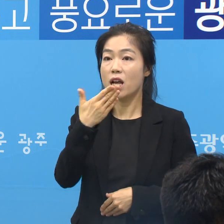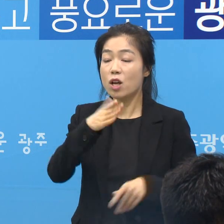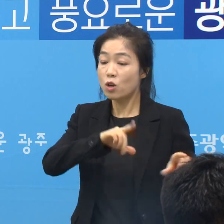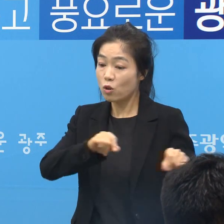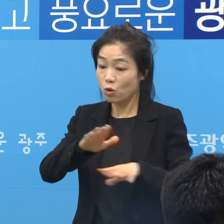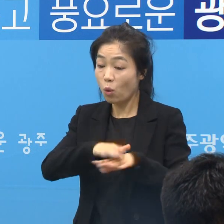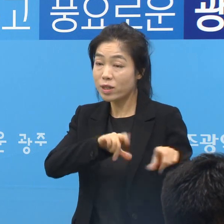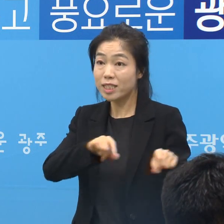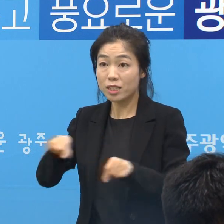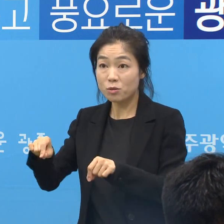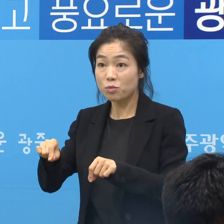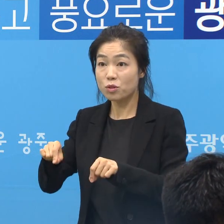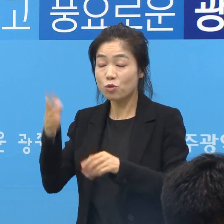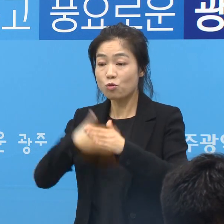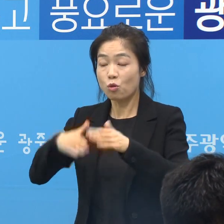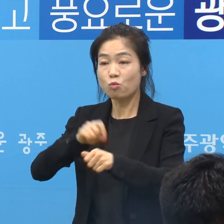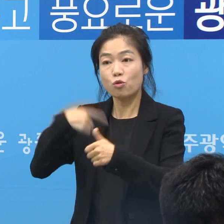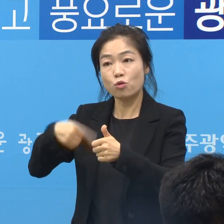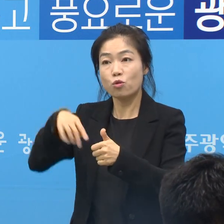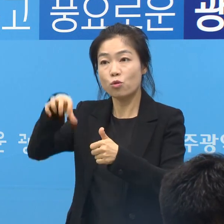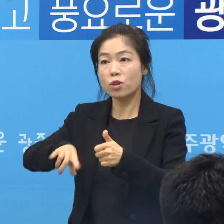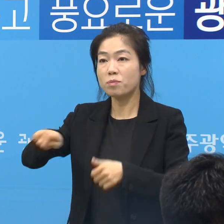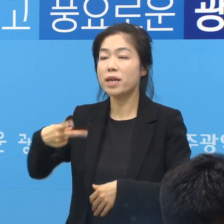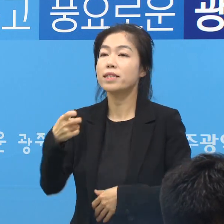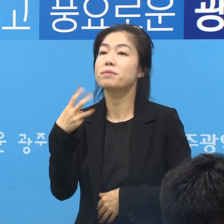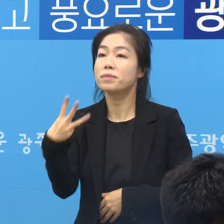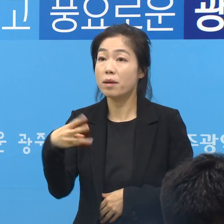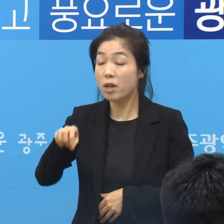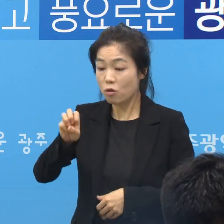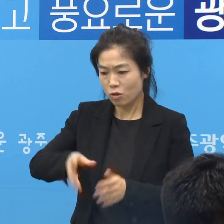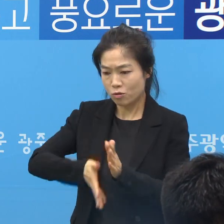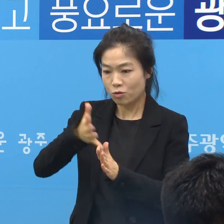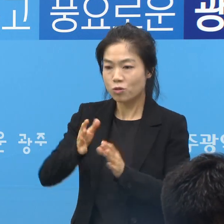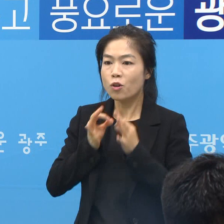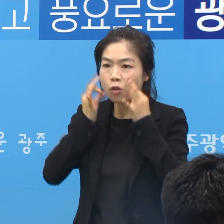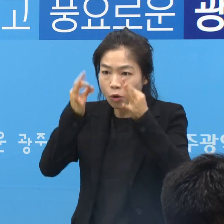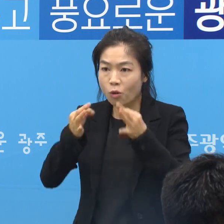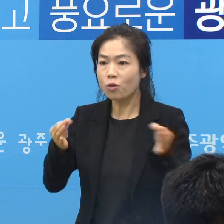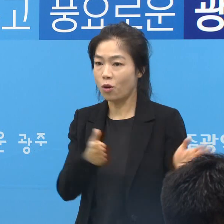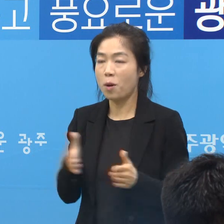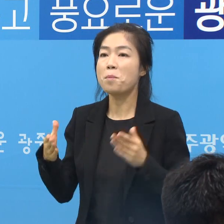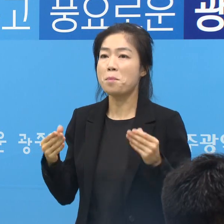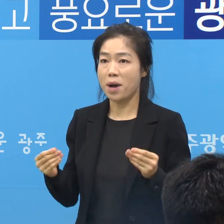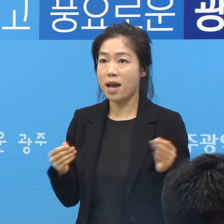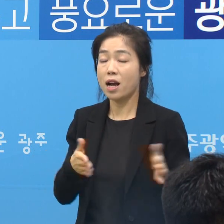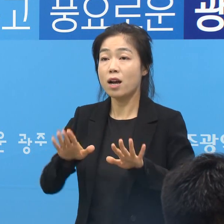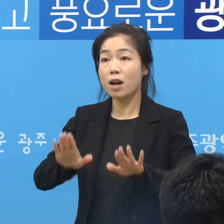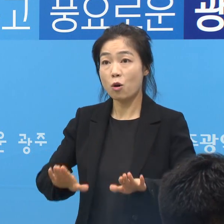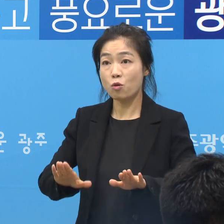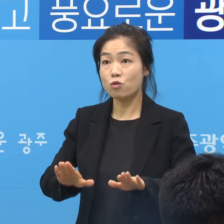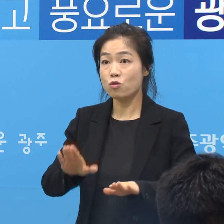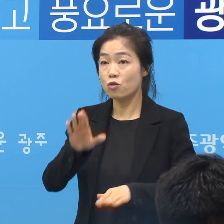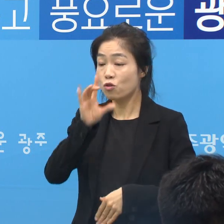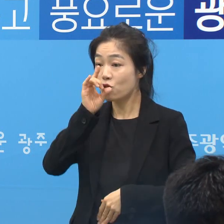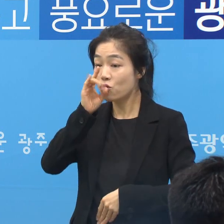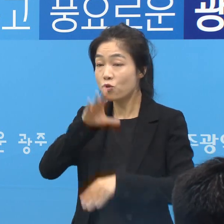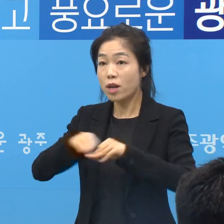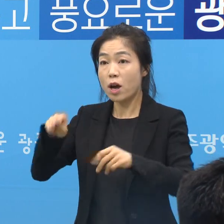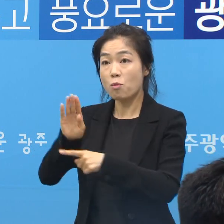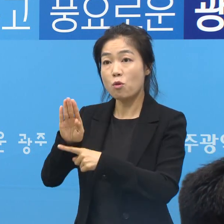교육원이 123실인데 이것은 우리 광주시의 노력으로 확보된 것이고 오늘